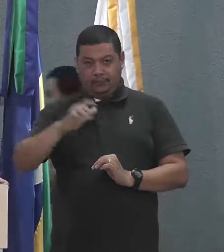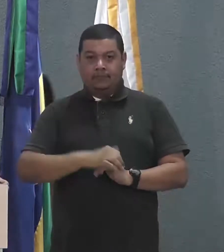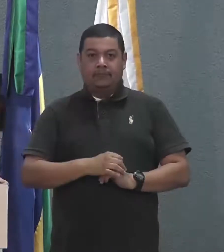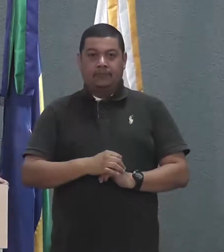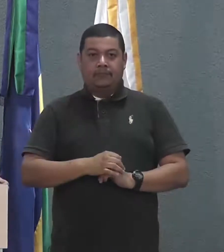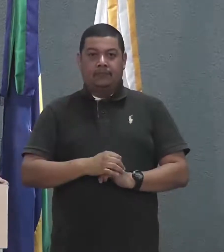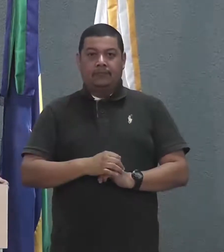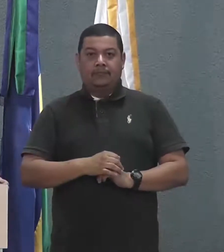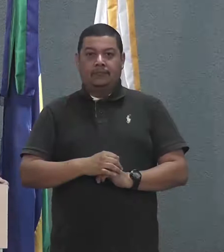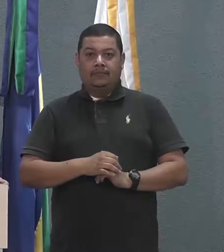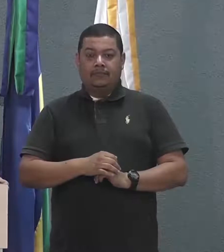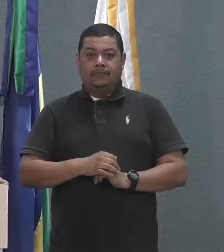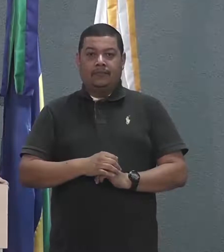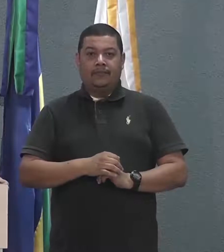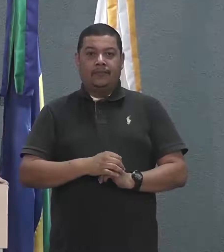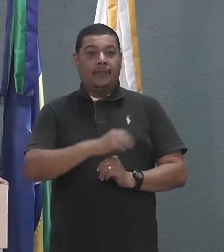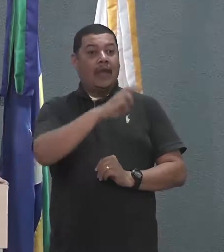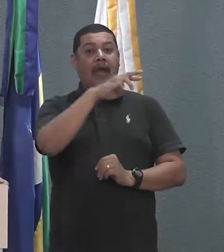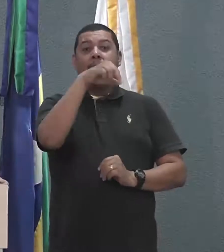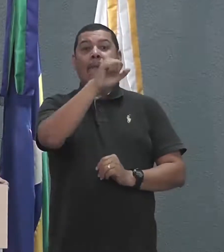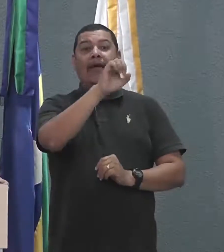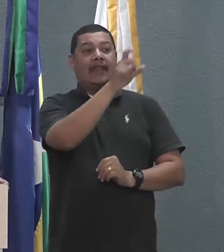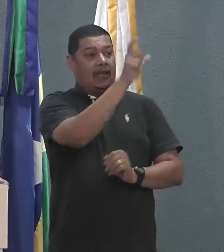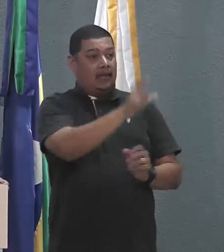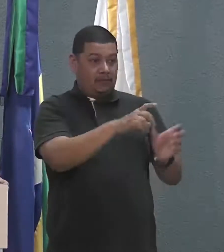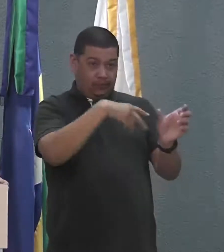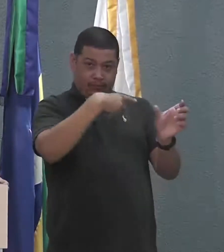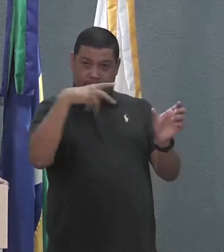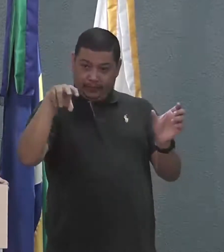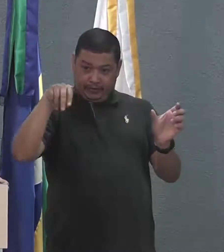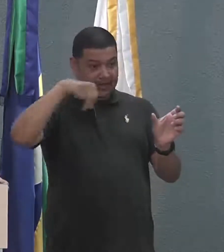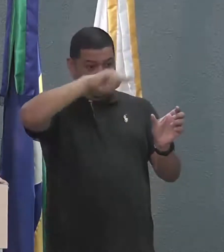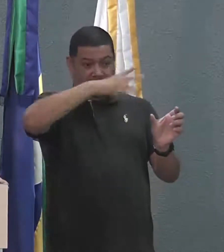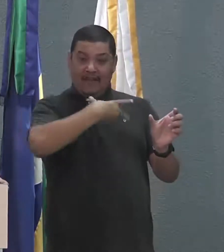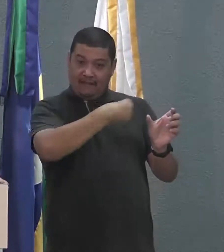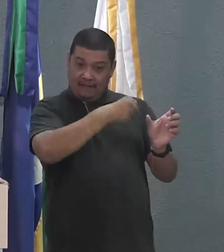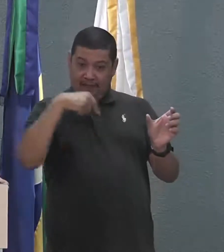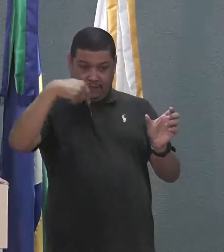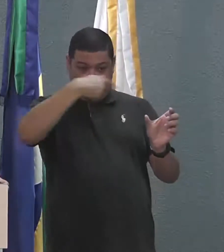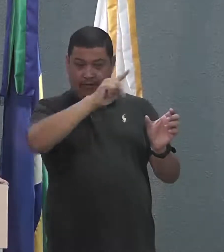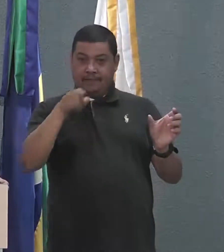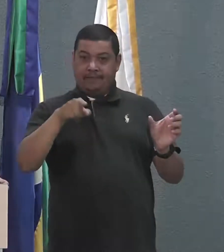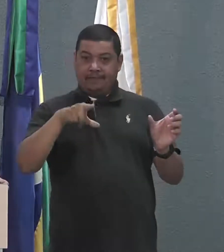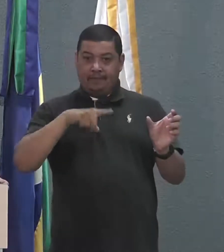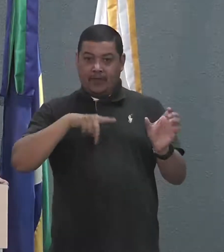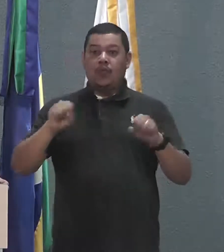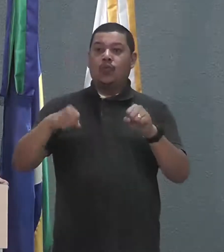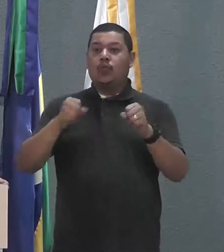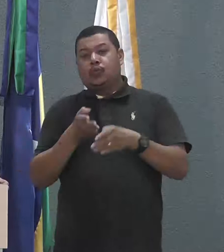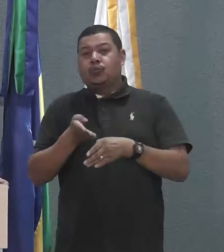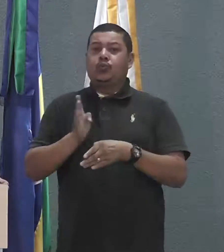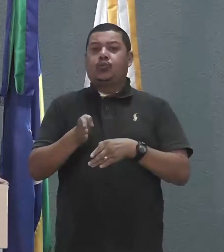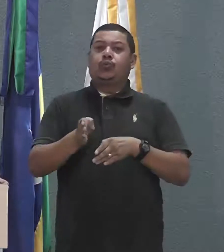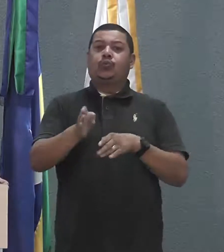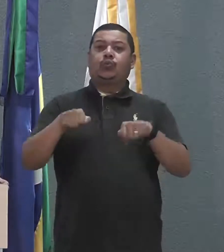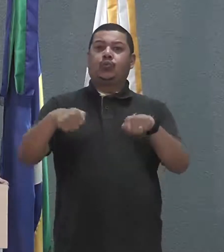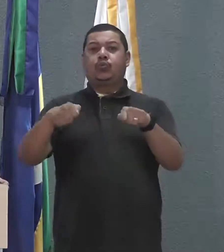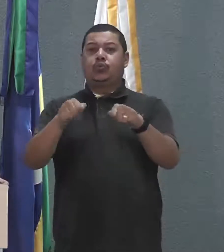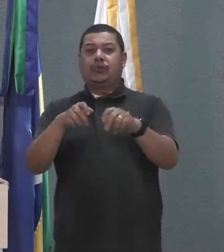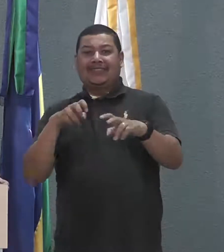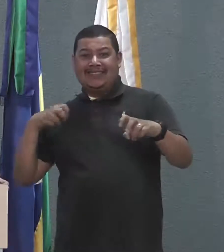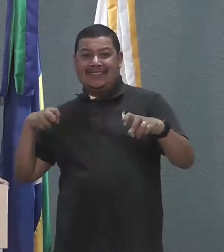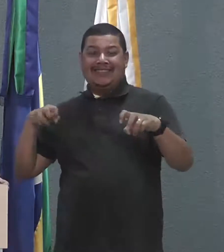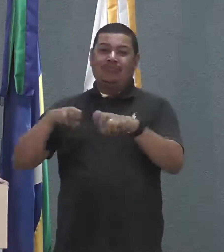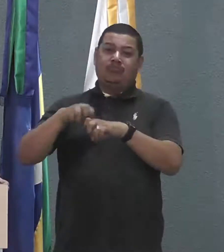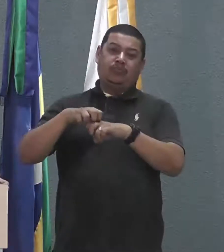filho do Marcelão da Centran, se envolveu em um acidente com a motocicleta aqui em Cacoal, onde ele colidiu